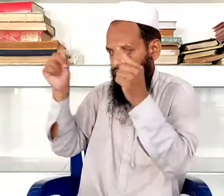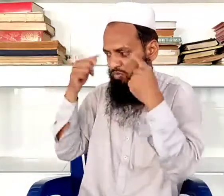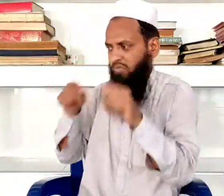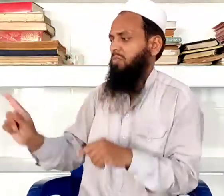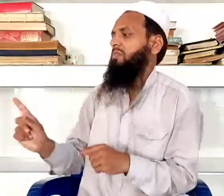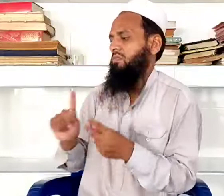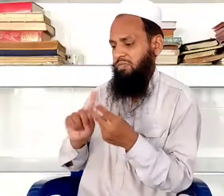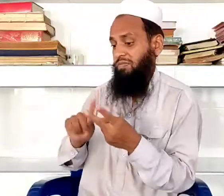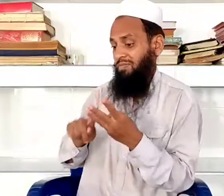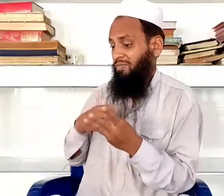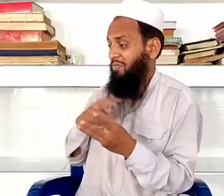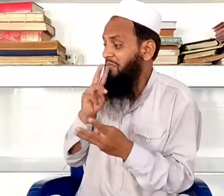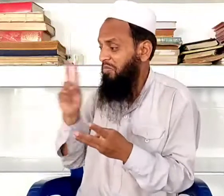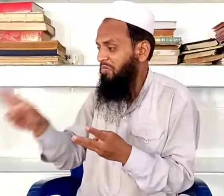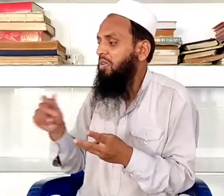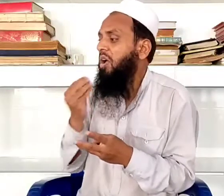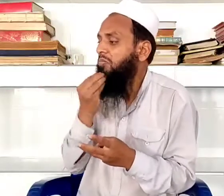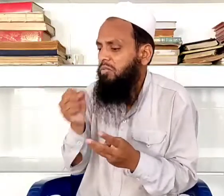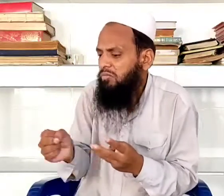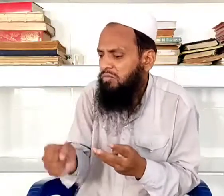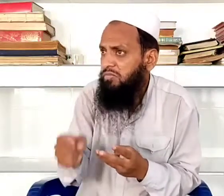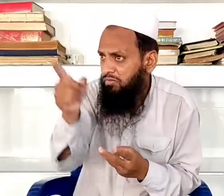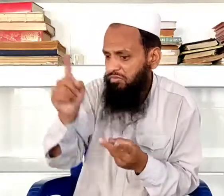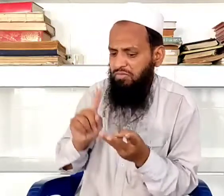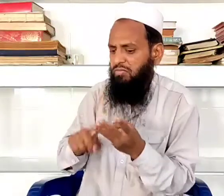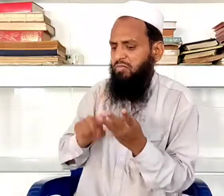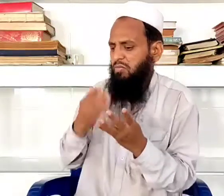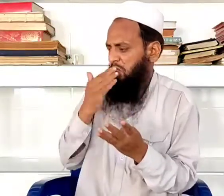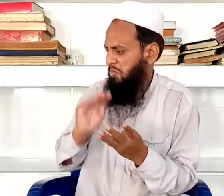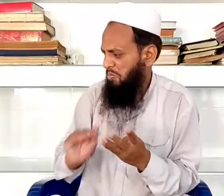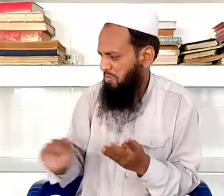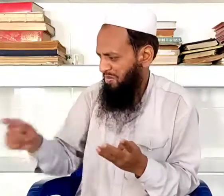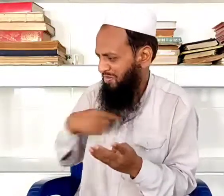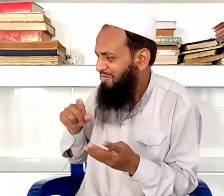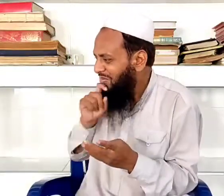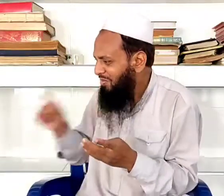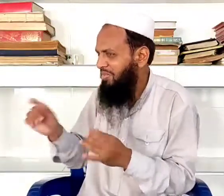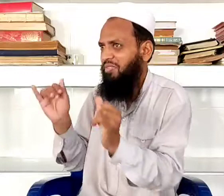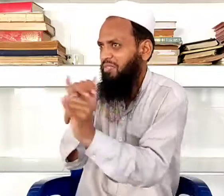پریشان منزلا ہارونا موسا